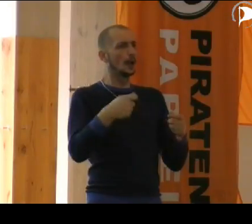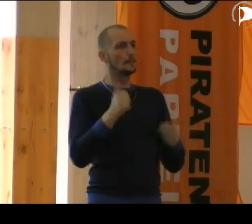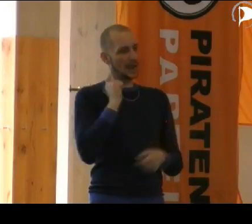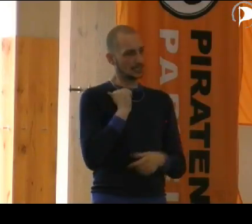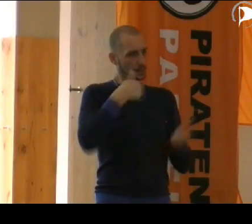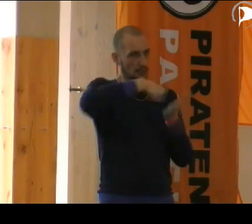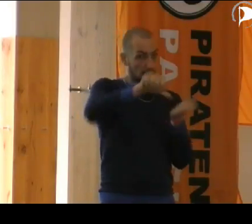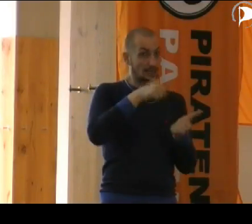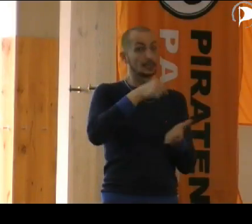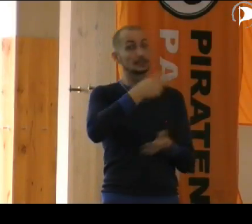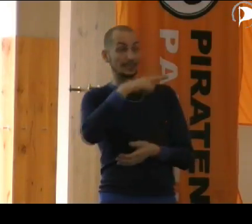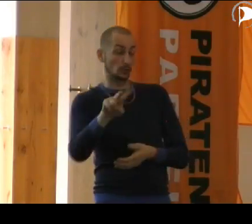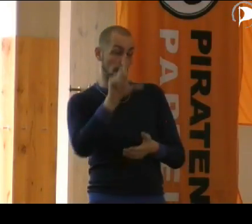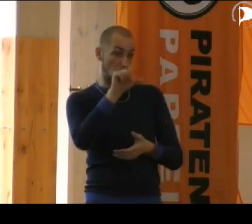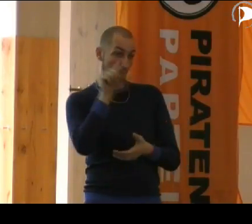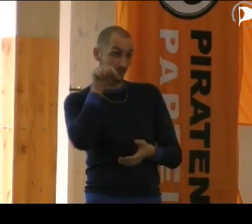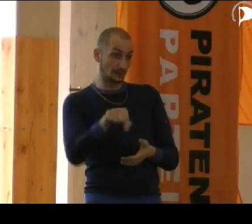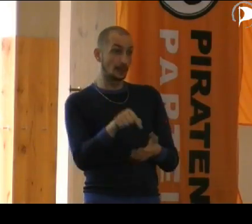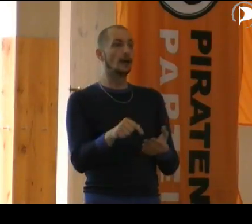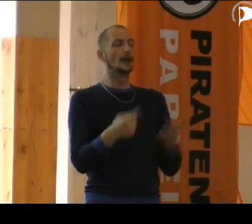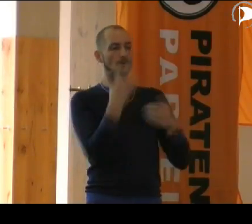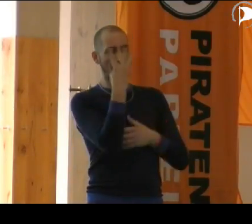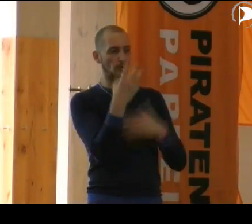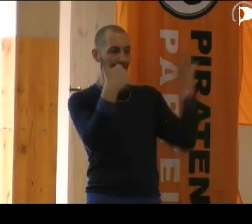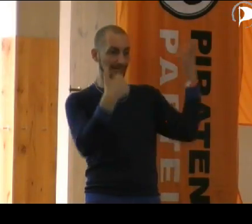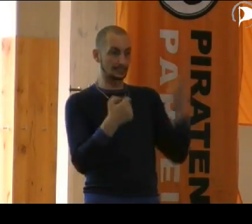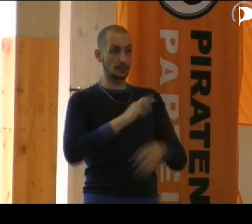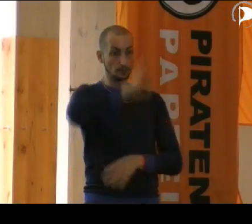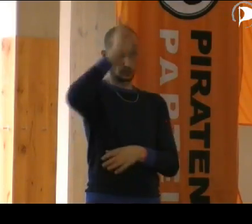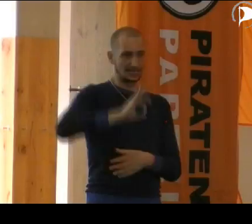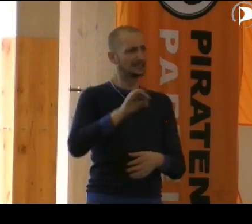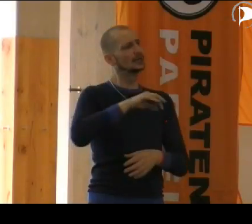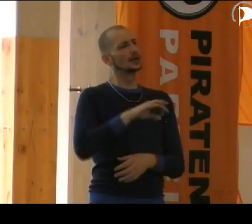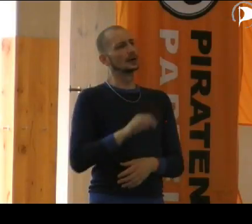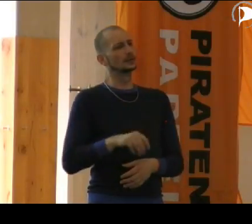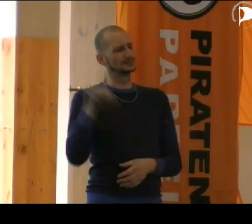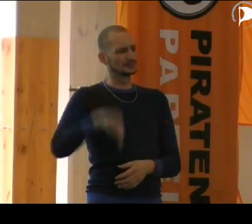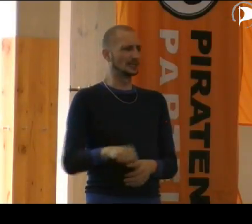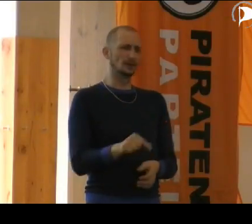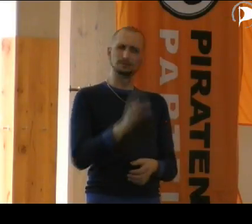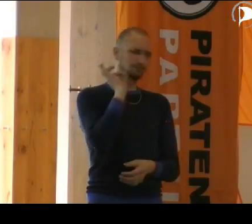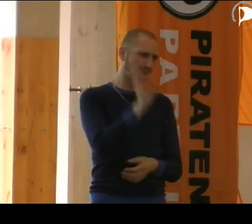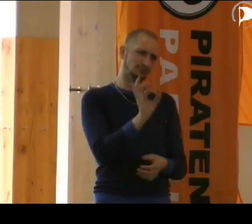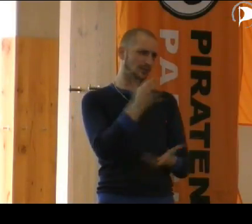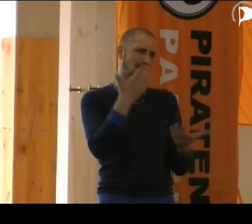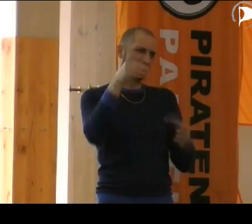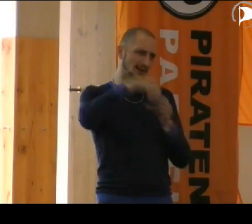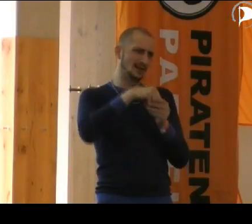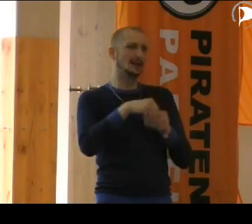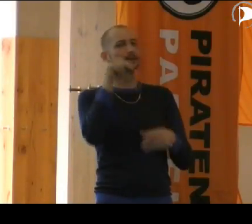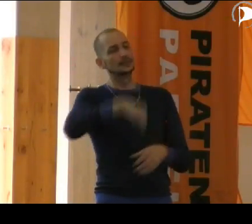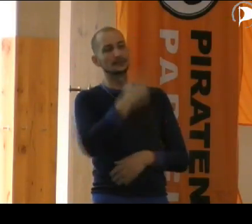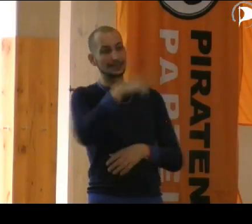der 2011 dann bei rund 64 prozent beantworteten schlechter wird denn im vergleich zum vorjahr 2010